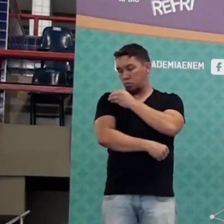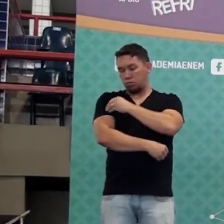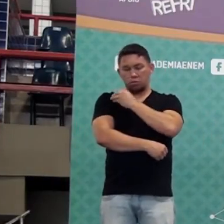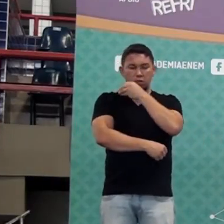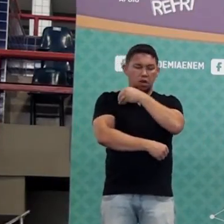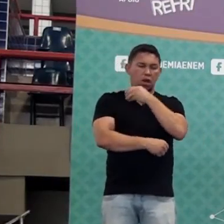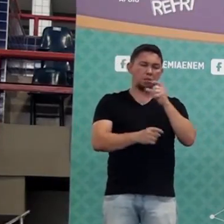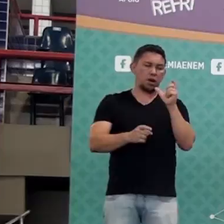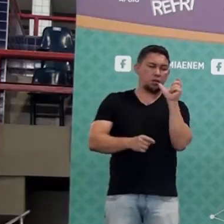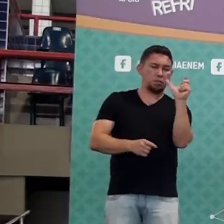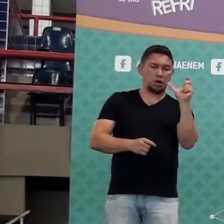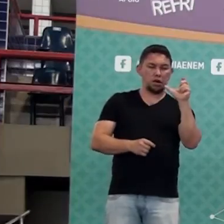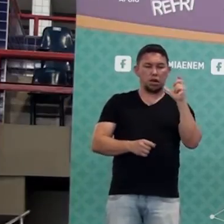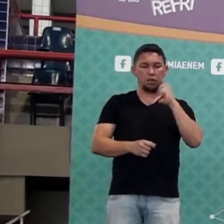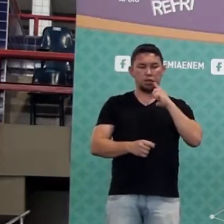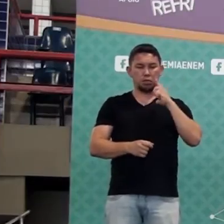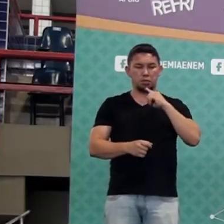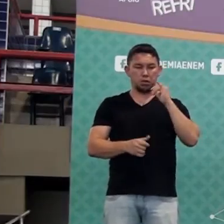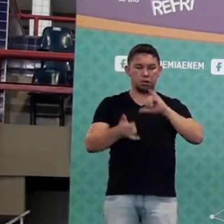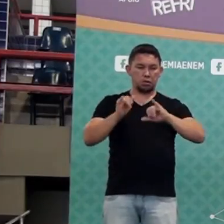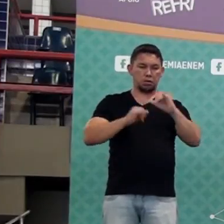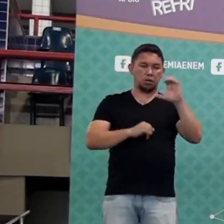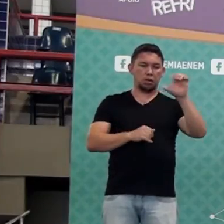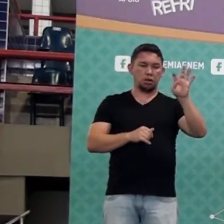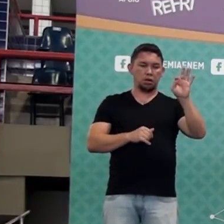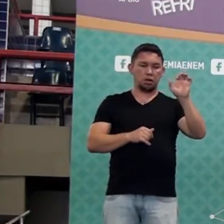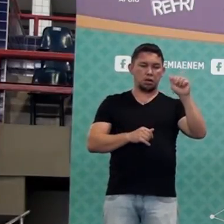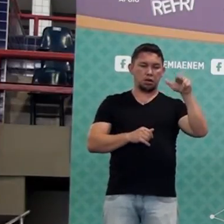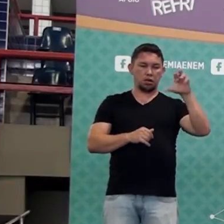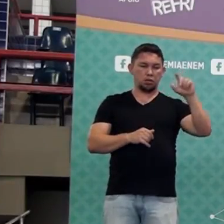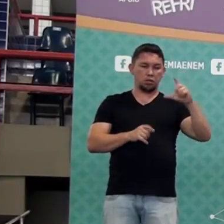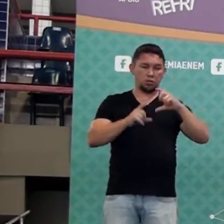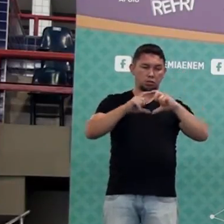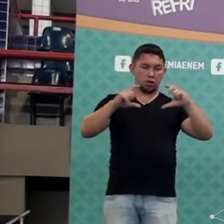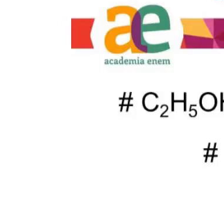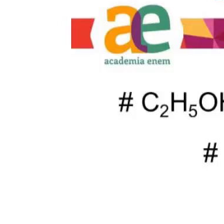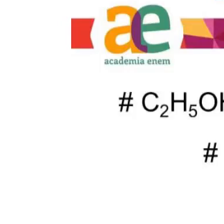gente utiliza é o etanol. A fórmula química dele está aí, ó,